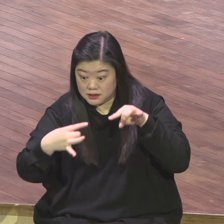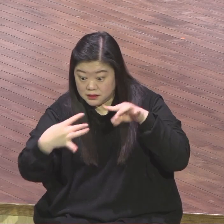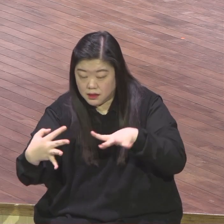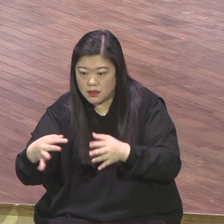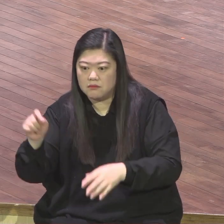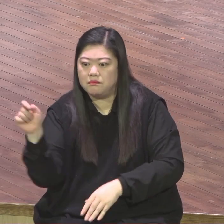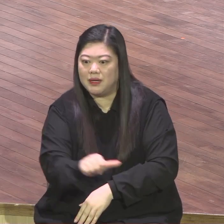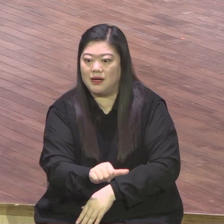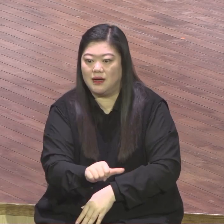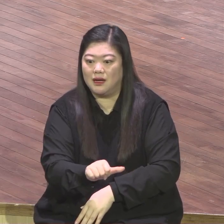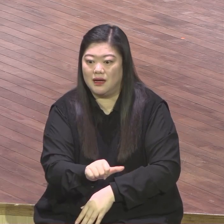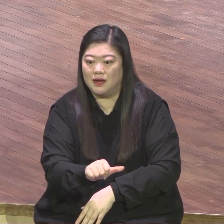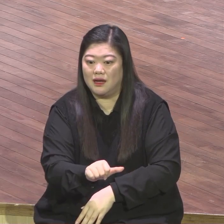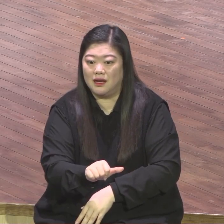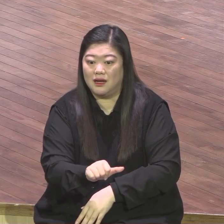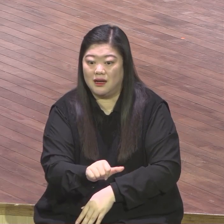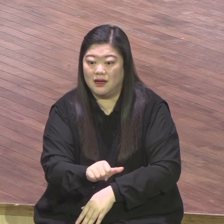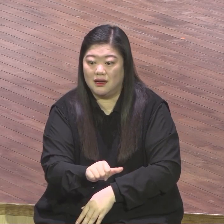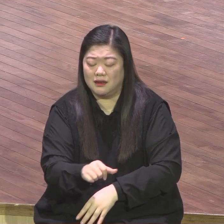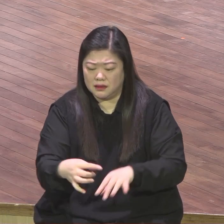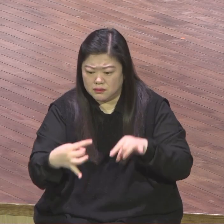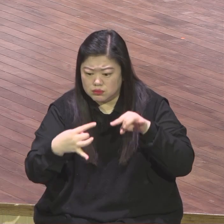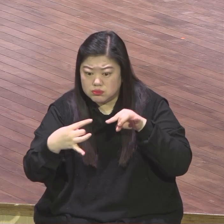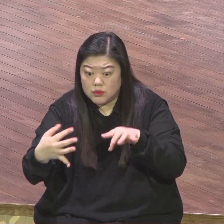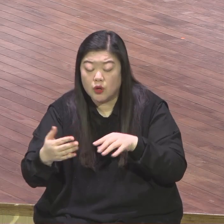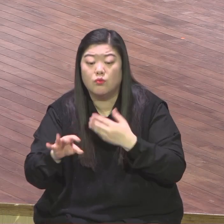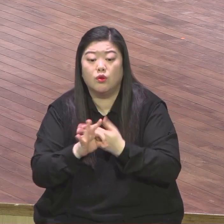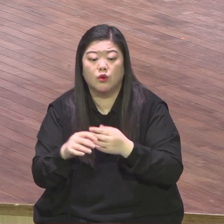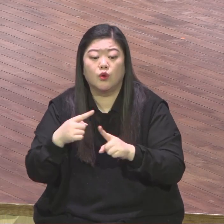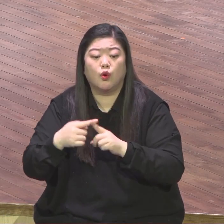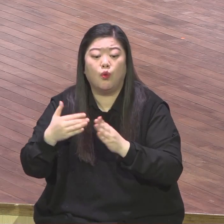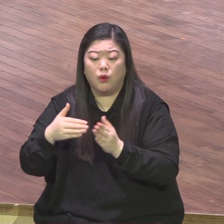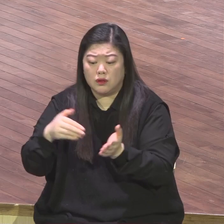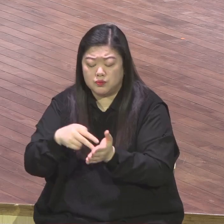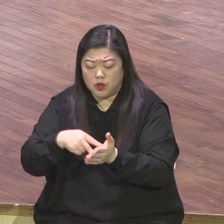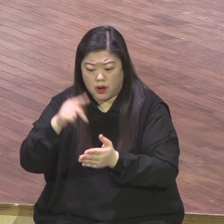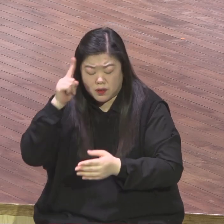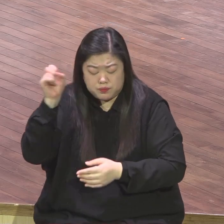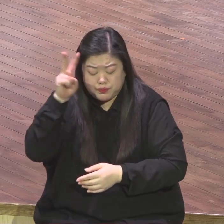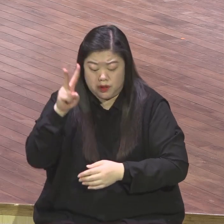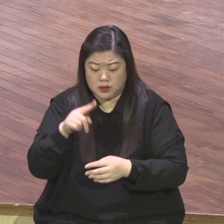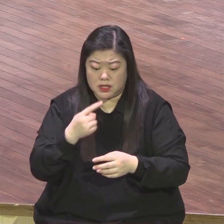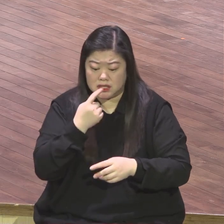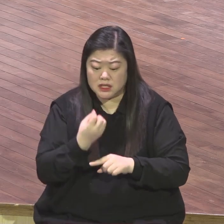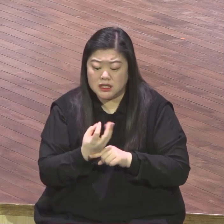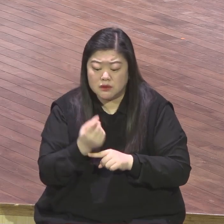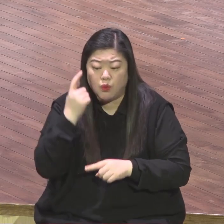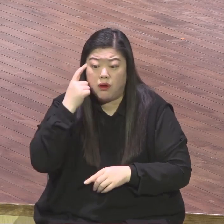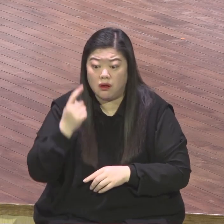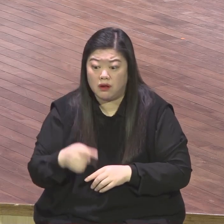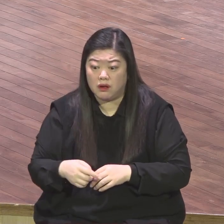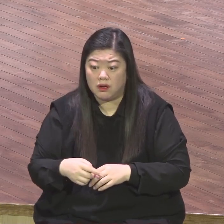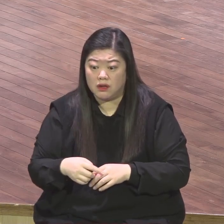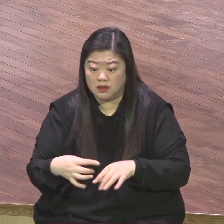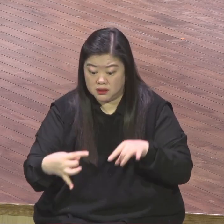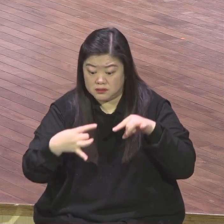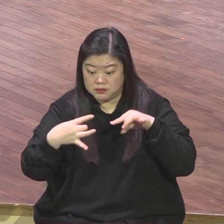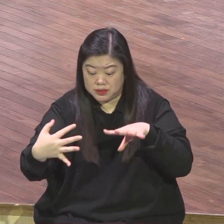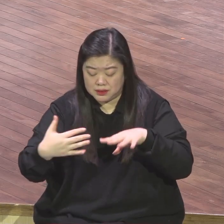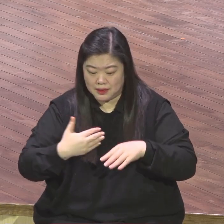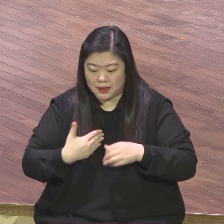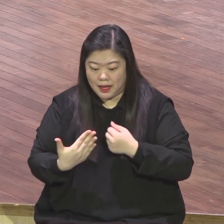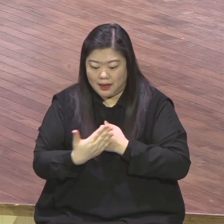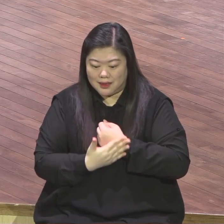높아야 되느냐? 바로 예수 전도율이 가장 높아야 돼요. 내가 받은 은혜를 나눌 수 있는